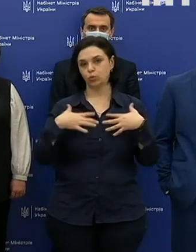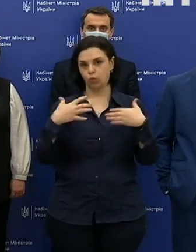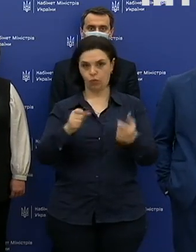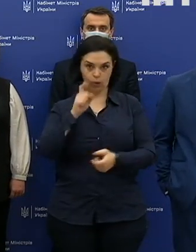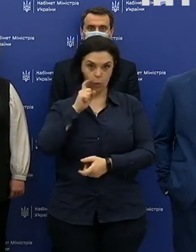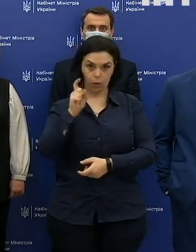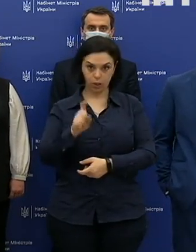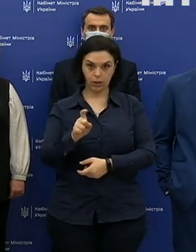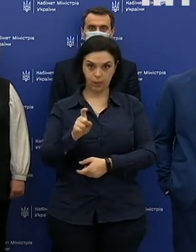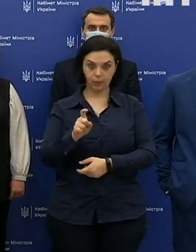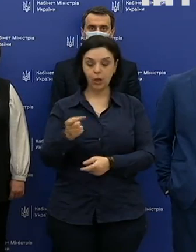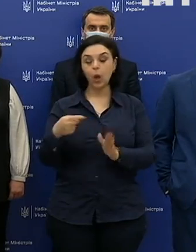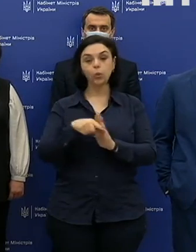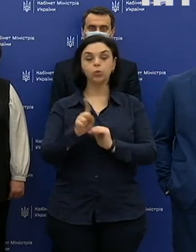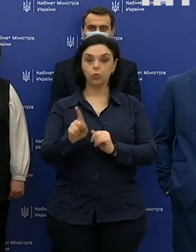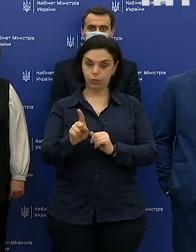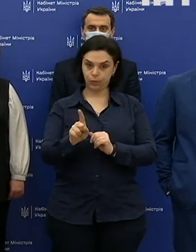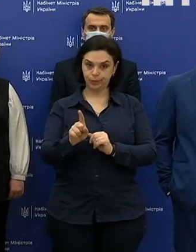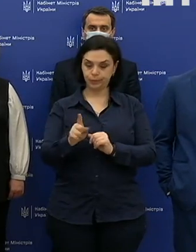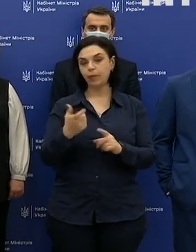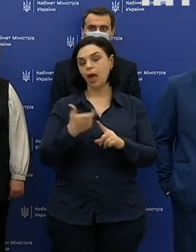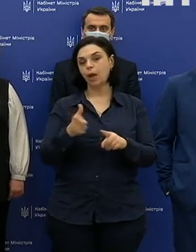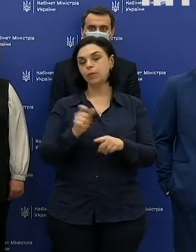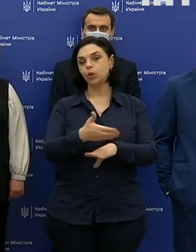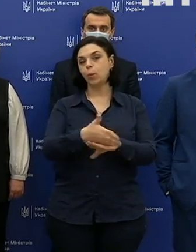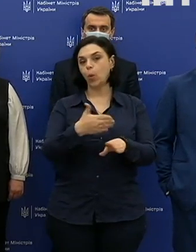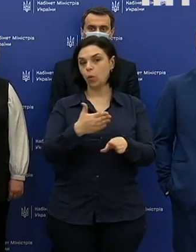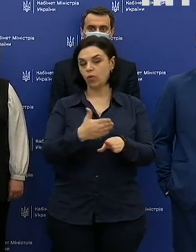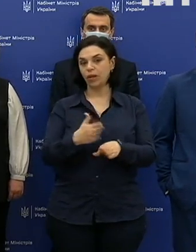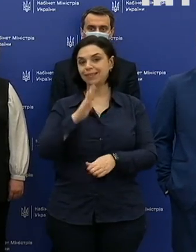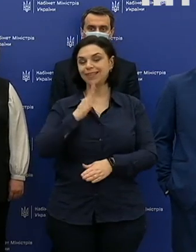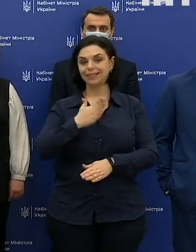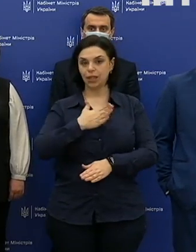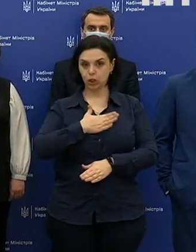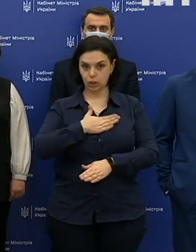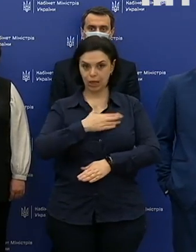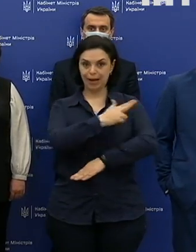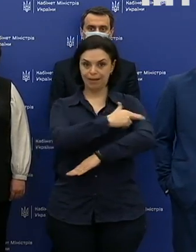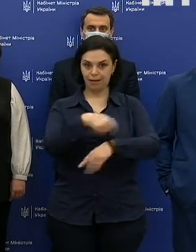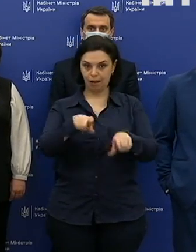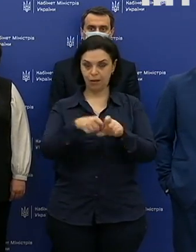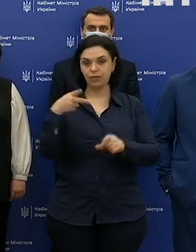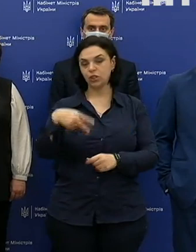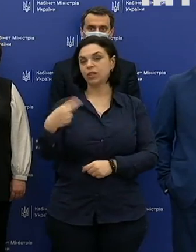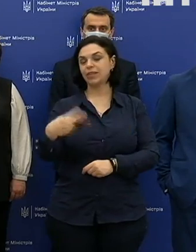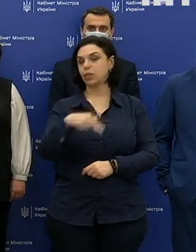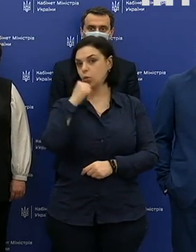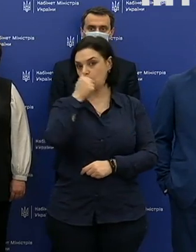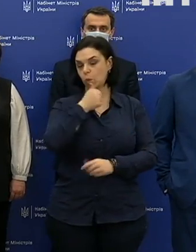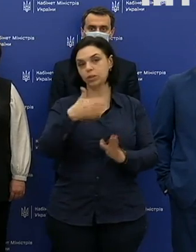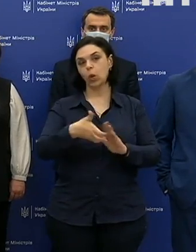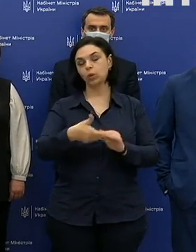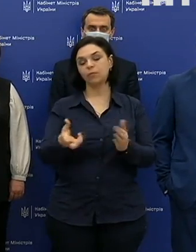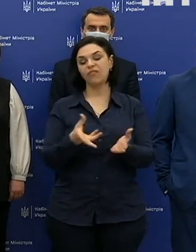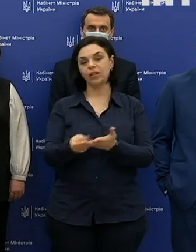здоров'я України. Тобто більша половина наших лікарень в 2020 році